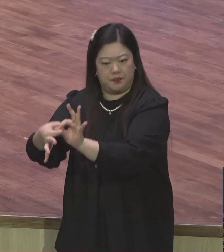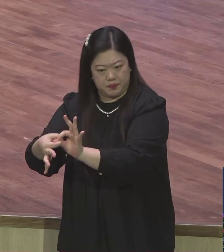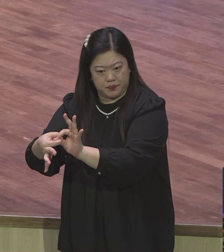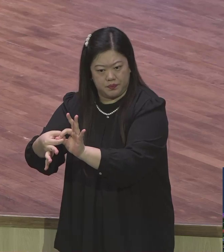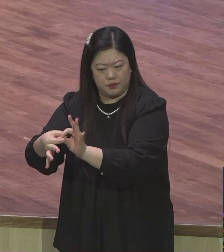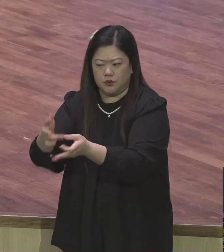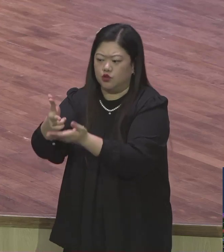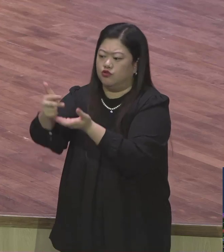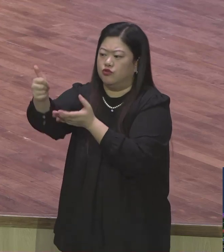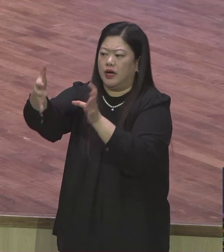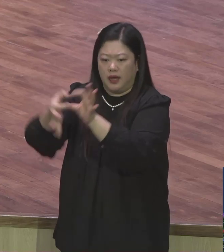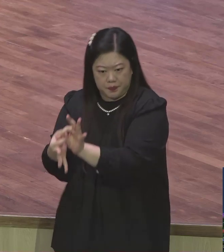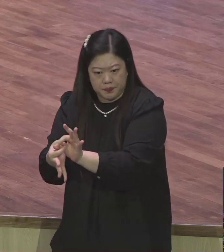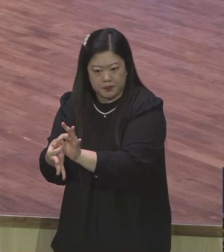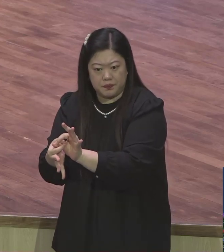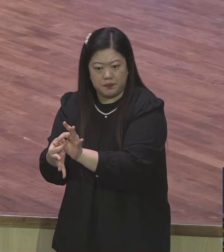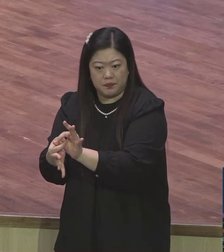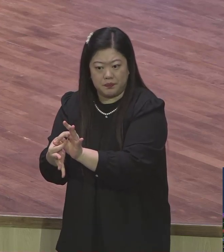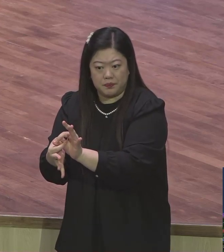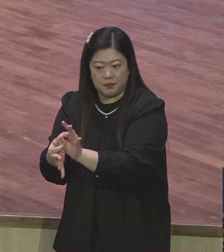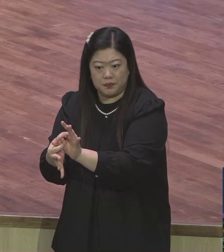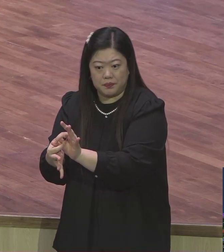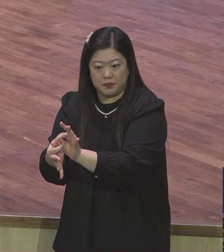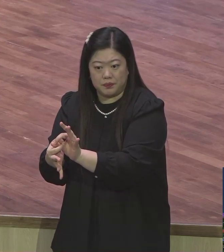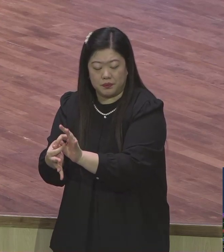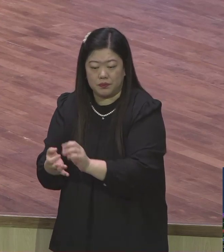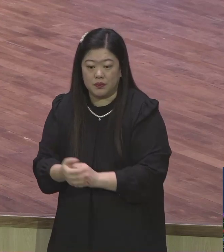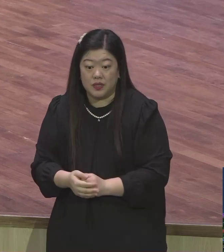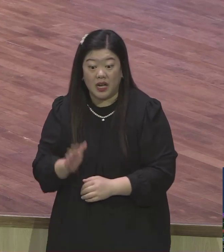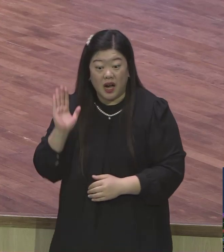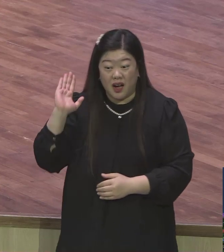보면요, 복음을 희석시키는 것을 넘어서 복음을